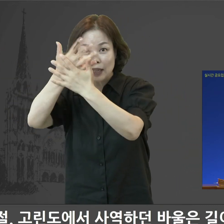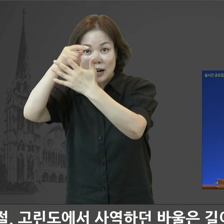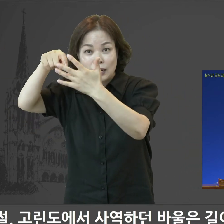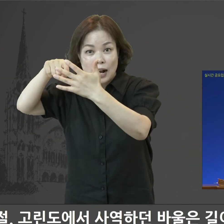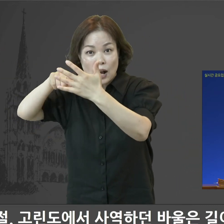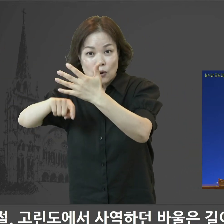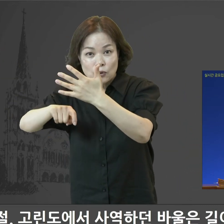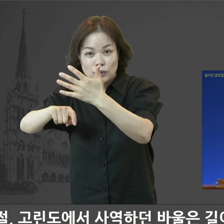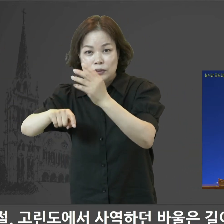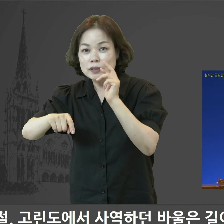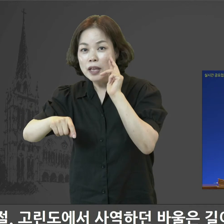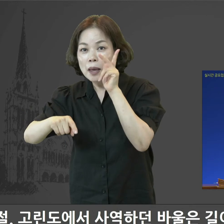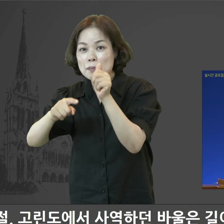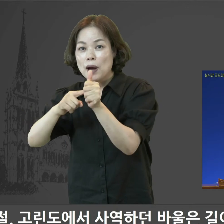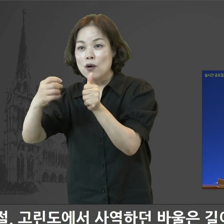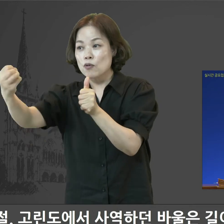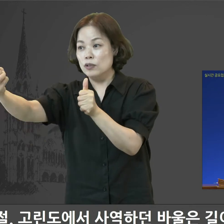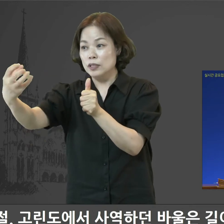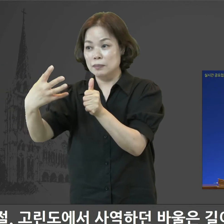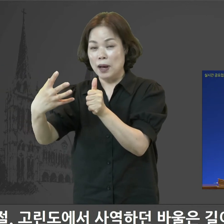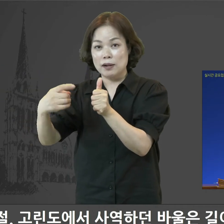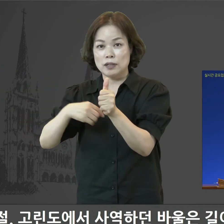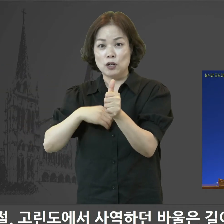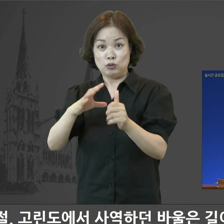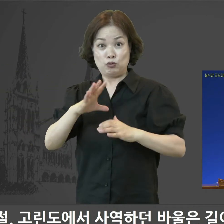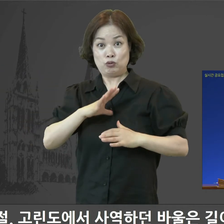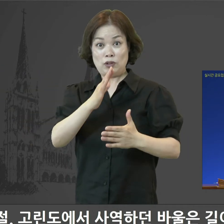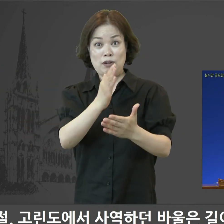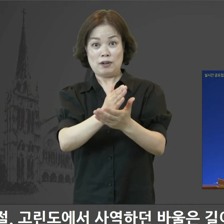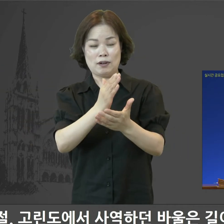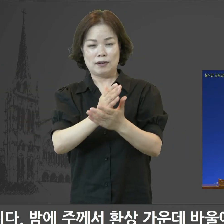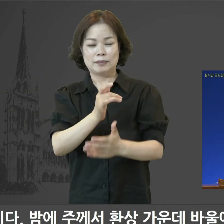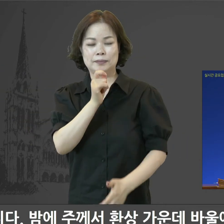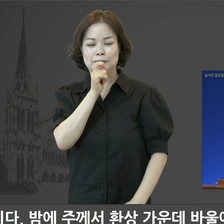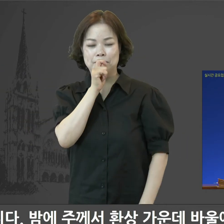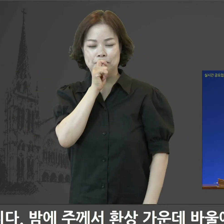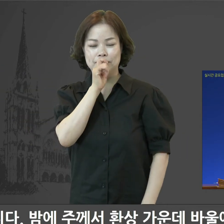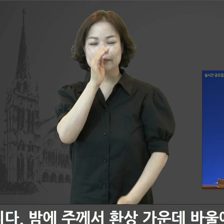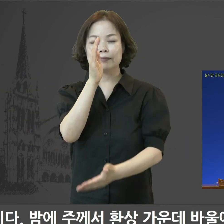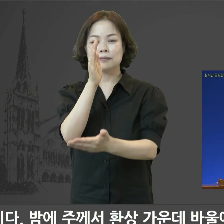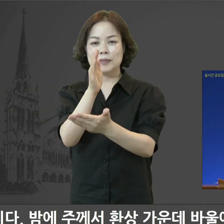바울에게 말씀하시되 두려워하지 말며 침묵하지